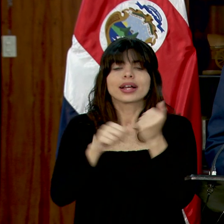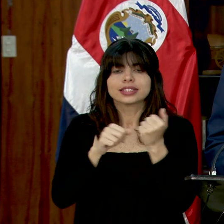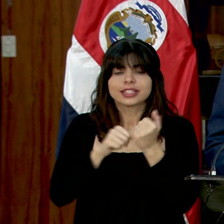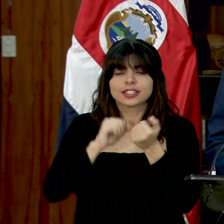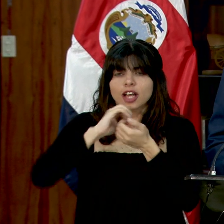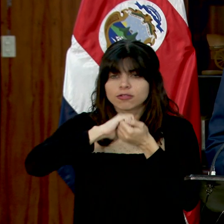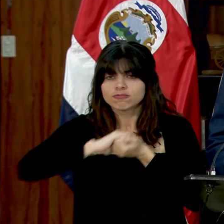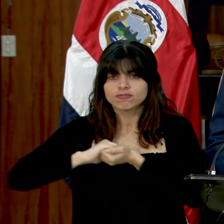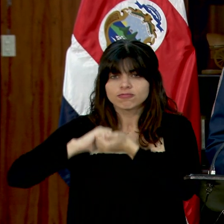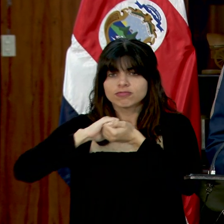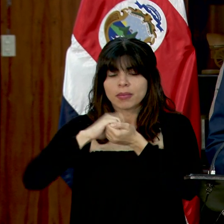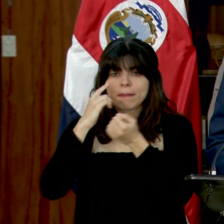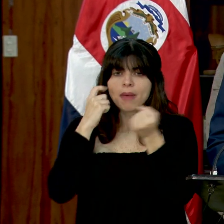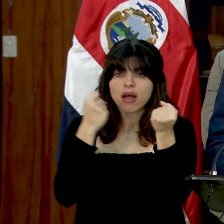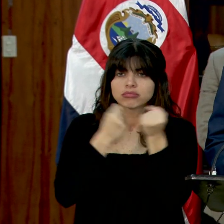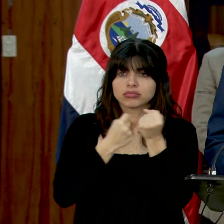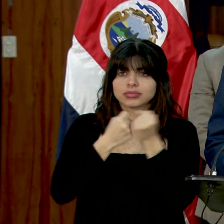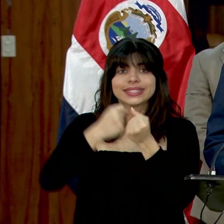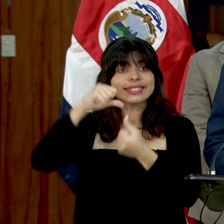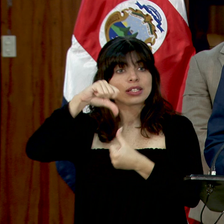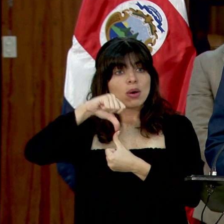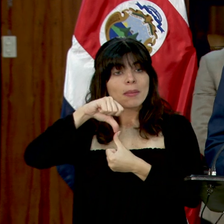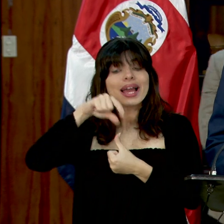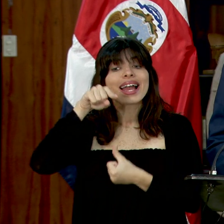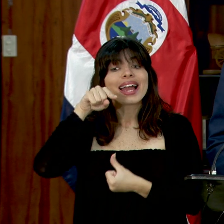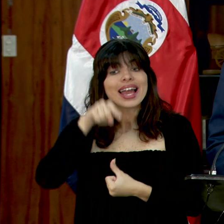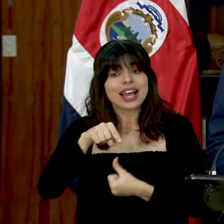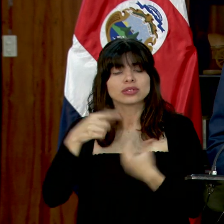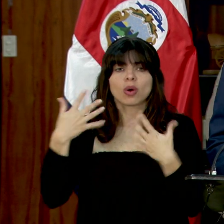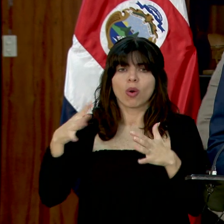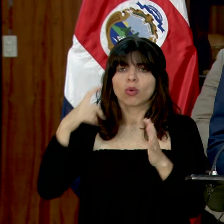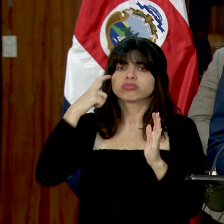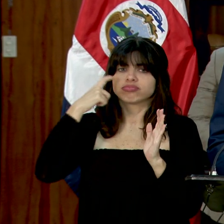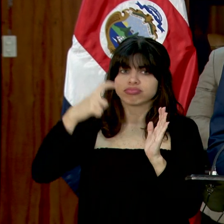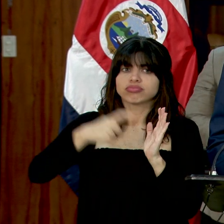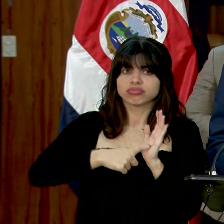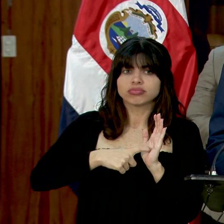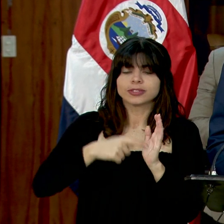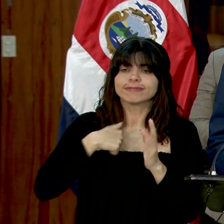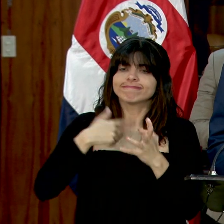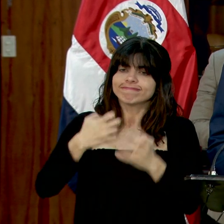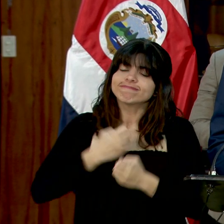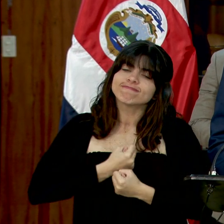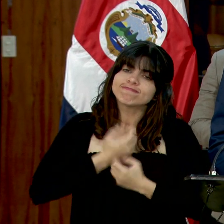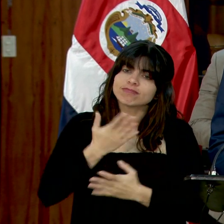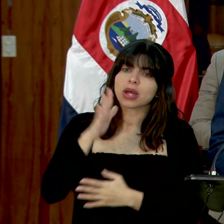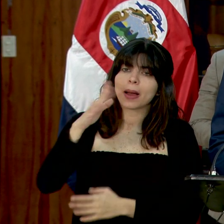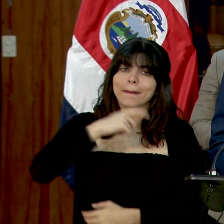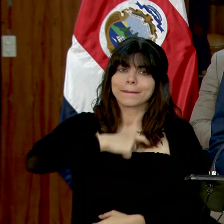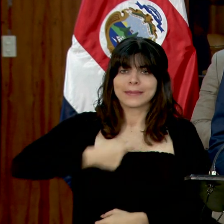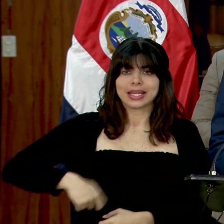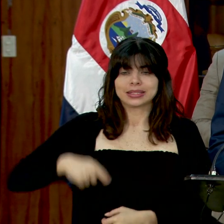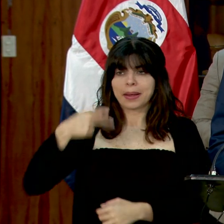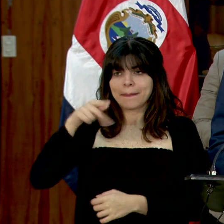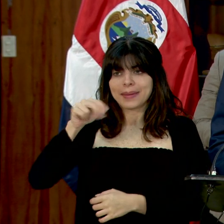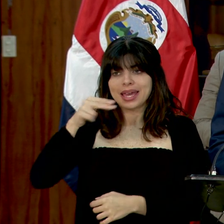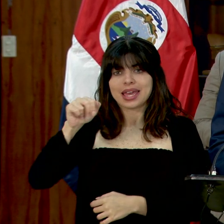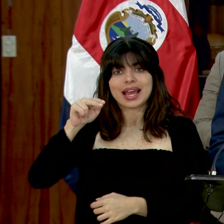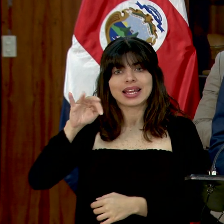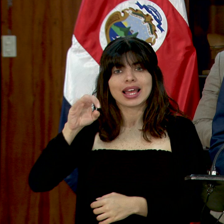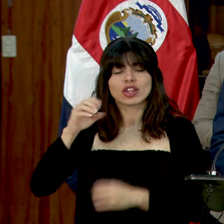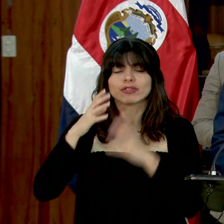fraterna a Centroamérica, es de reconocer. Quiero trasladar al señor presidente Peña Nieto mi